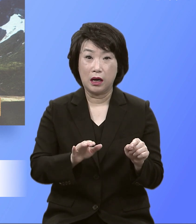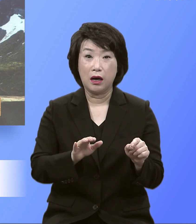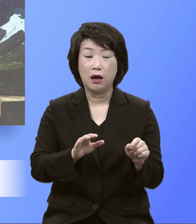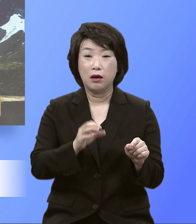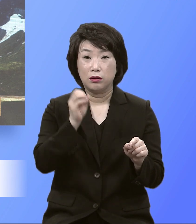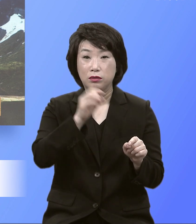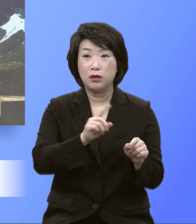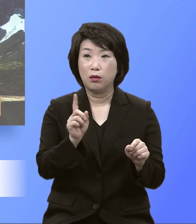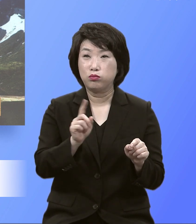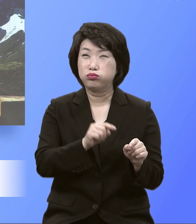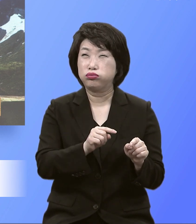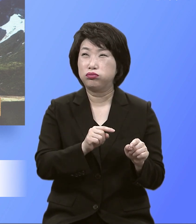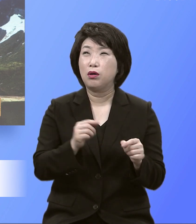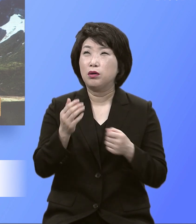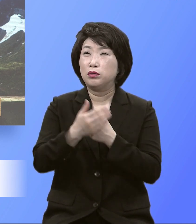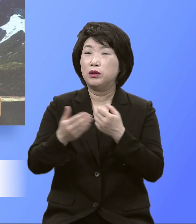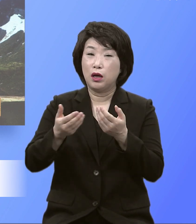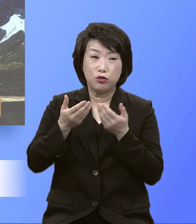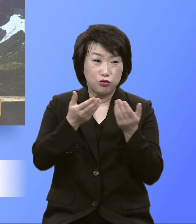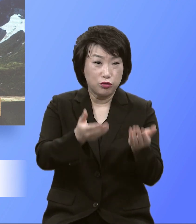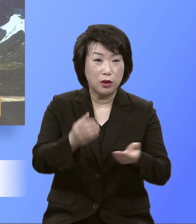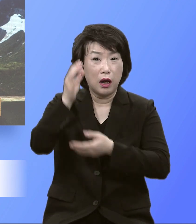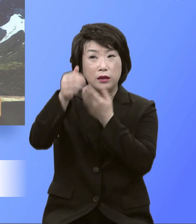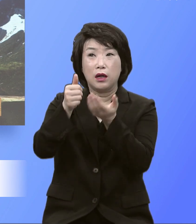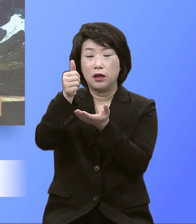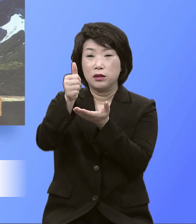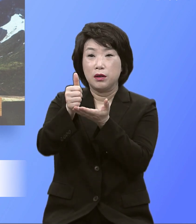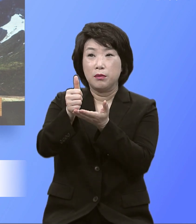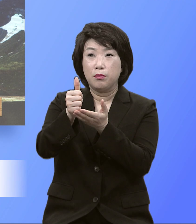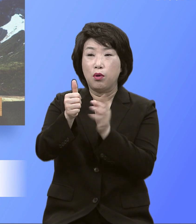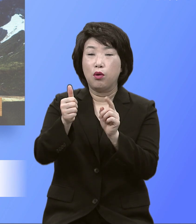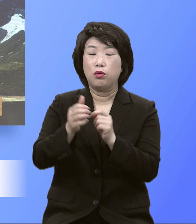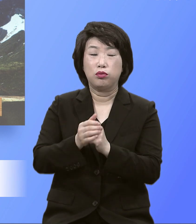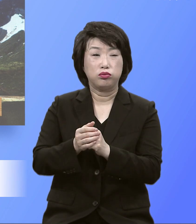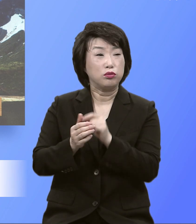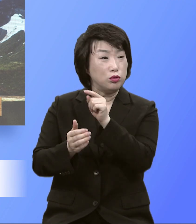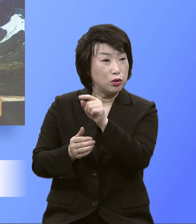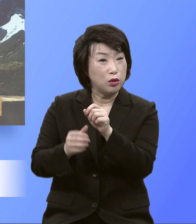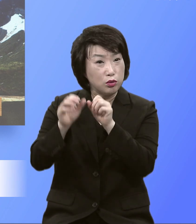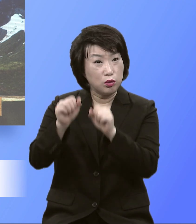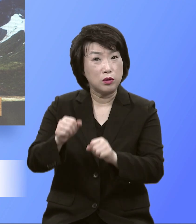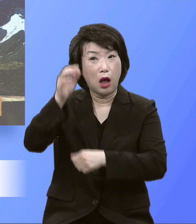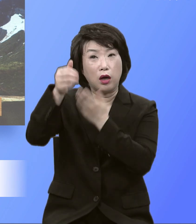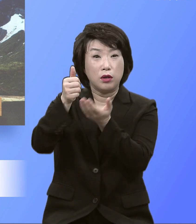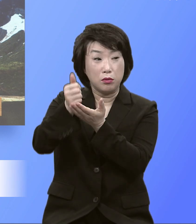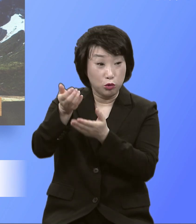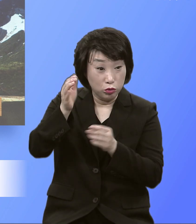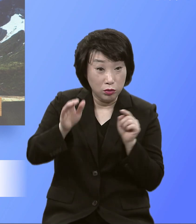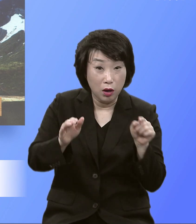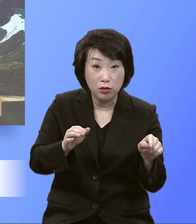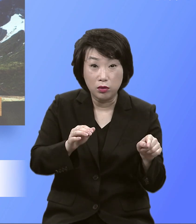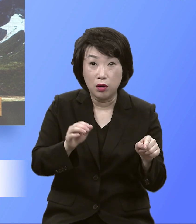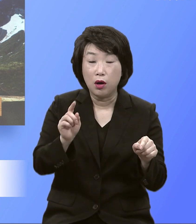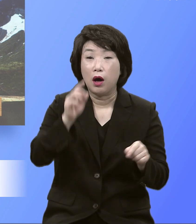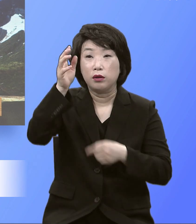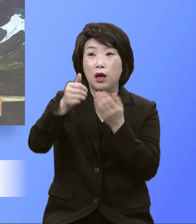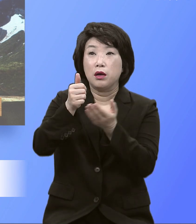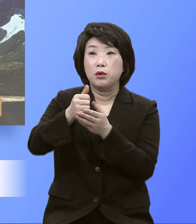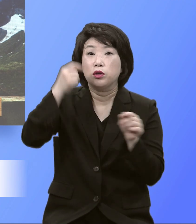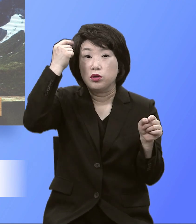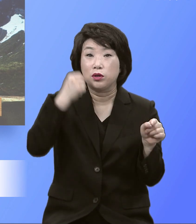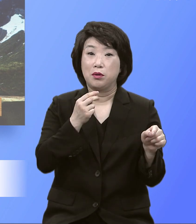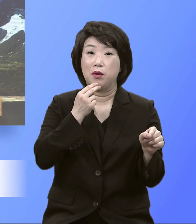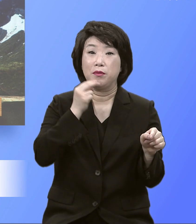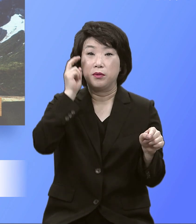그냥 은혜를 베푸신 하나님을, 존재가 하나님이신데도 존재